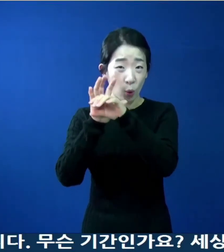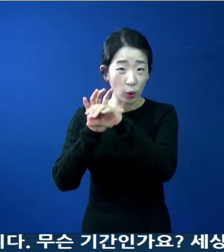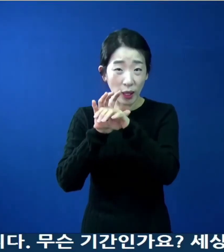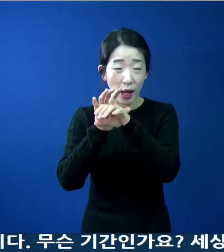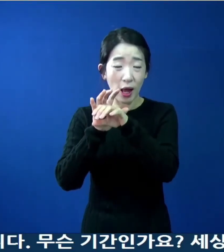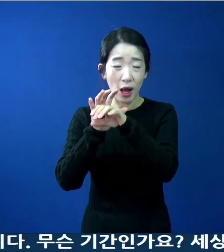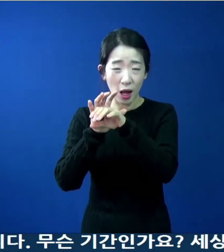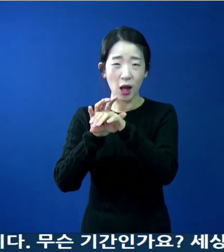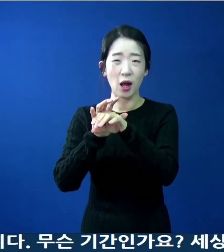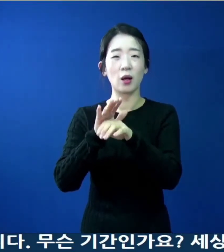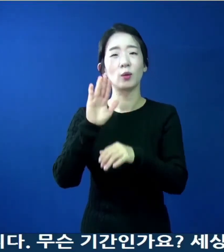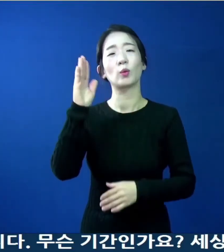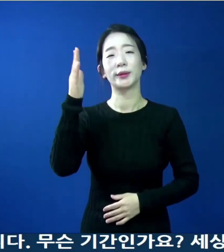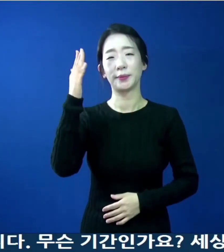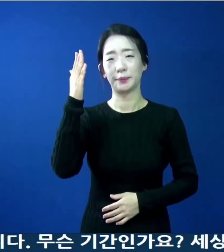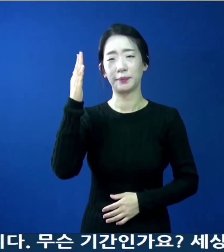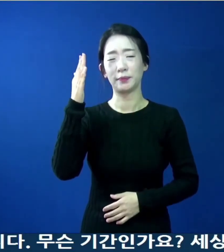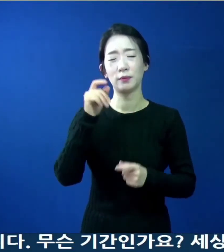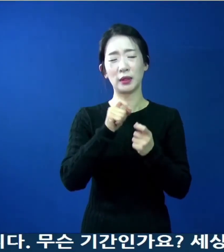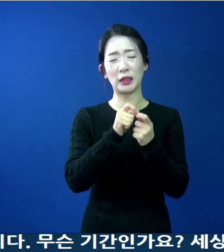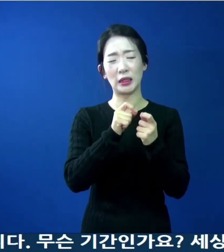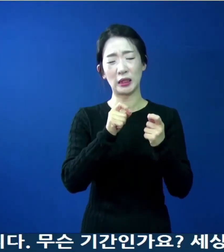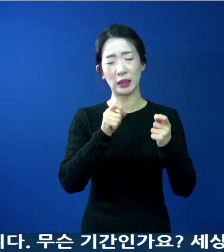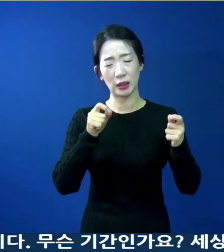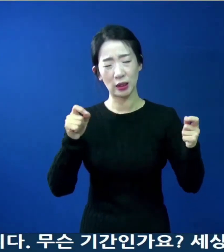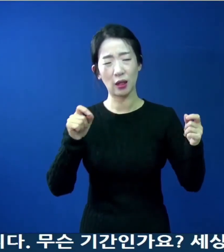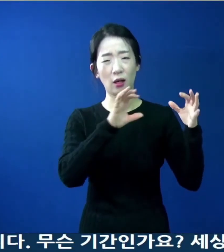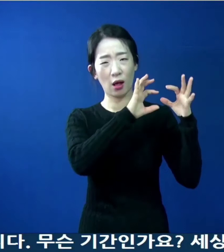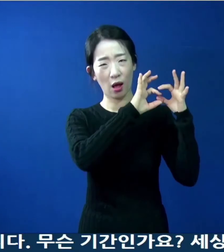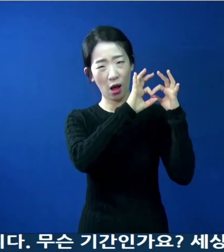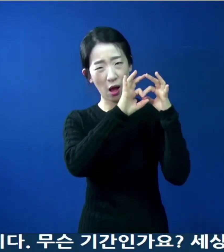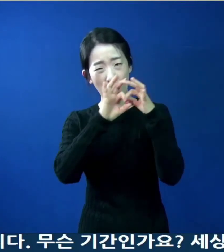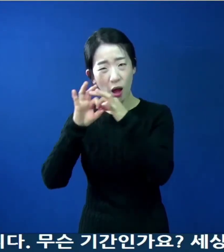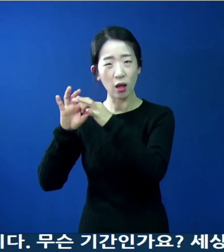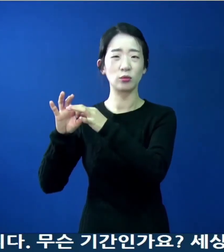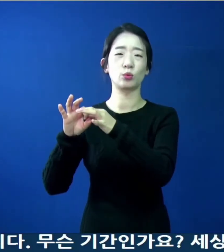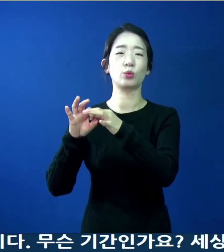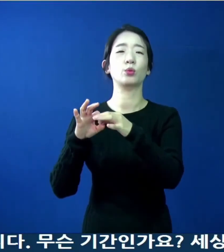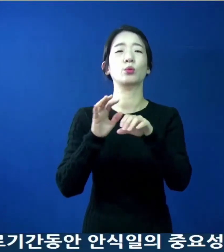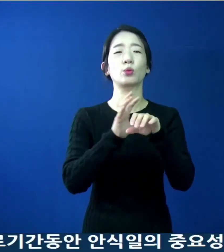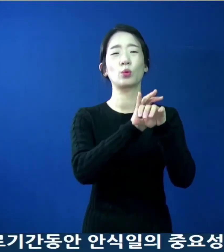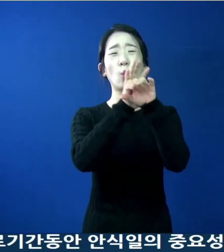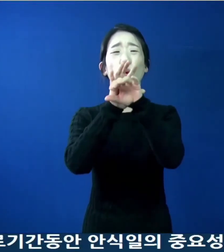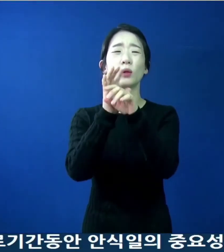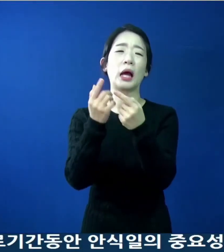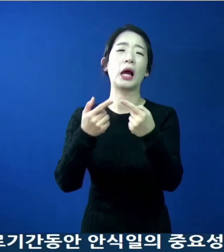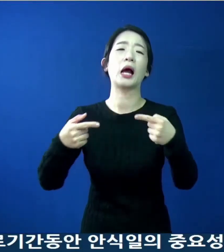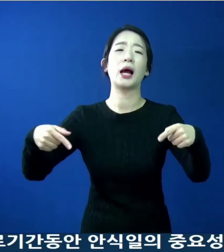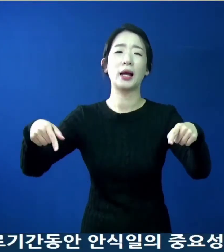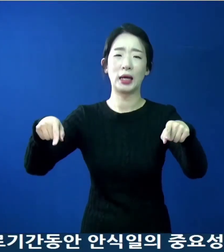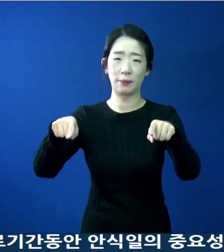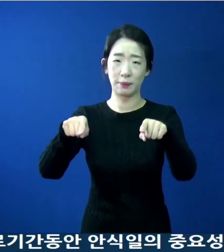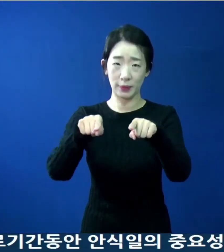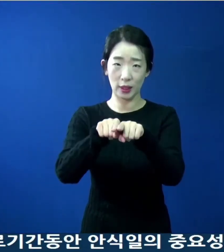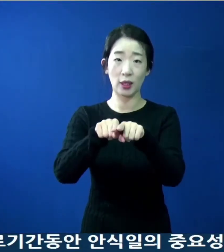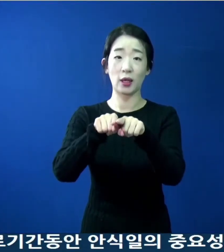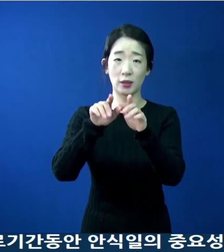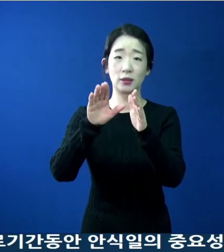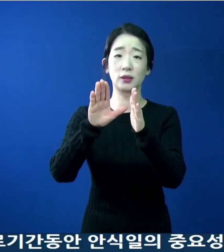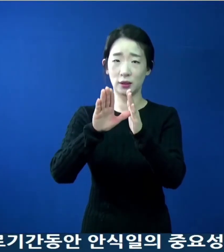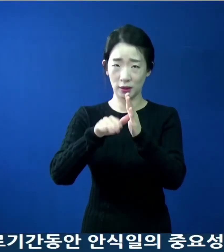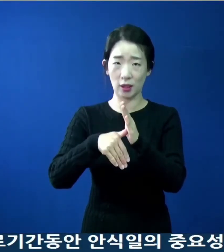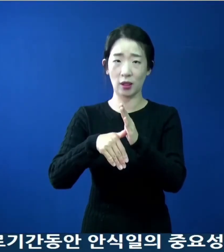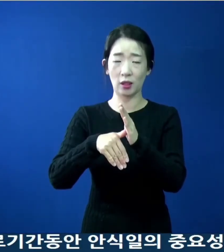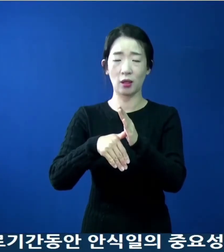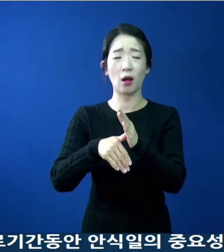코로나19의 시대가 굉장히 길어졌습니다. 위드 코로나 시대라 그러죠. 이제 코로나와 함께하는 시대라는 거죠. 이게